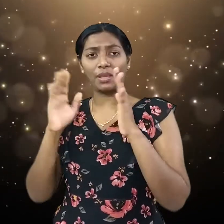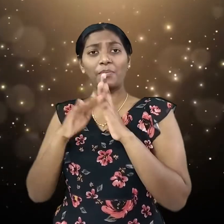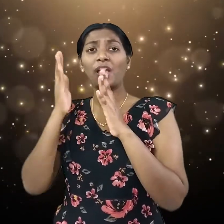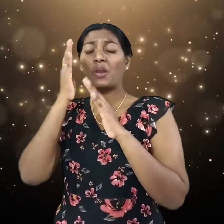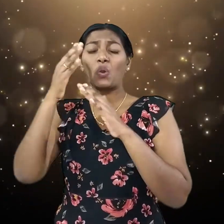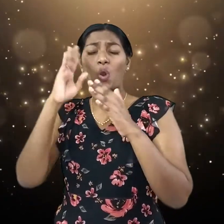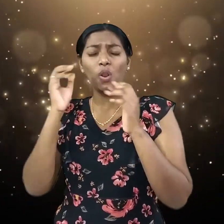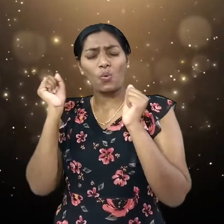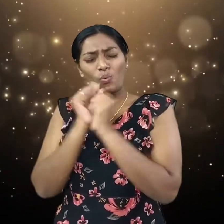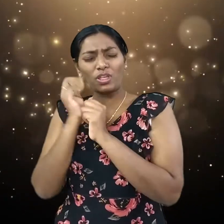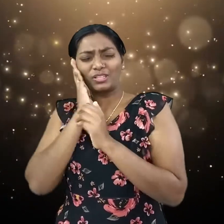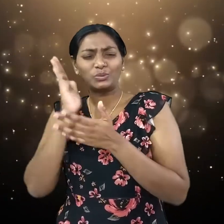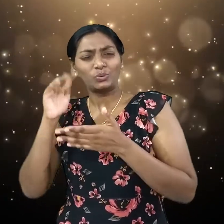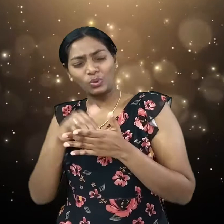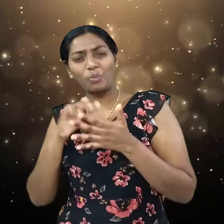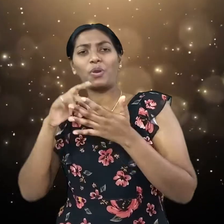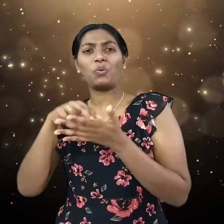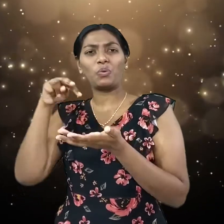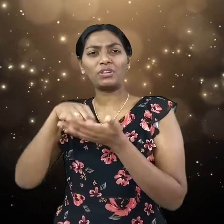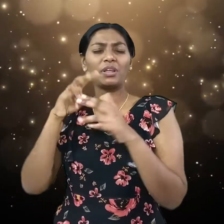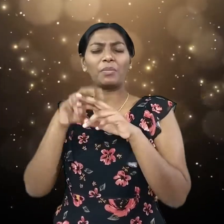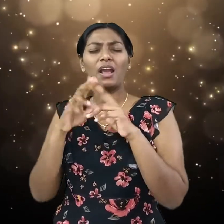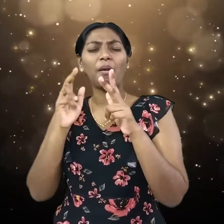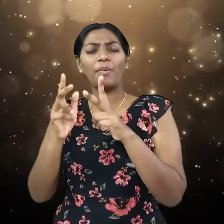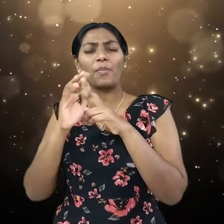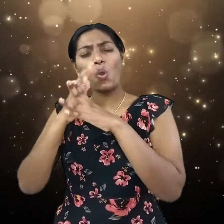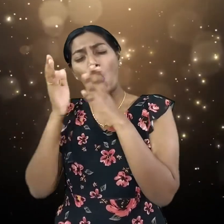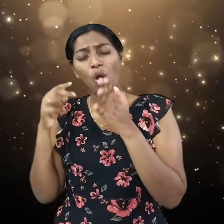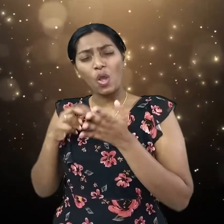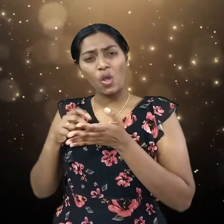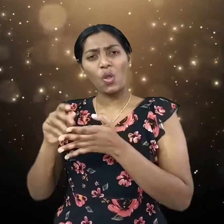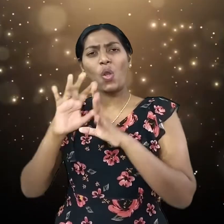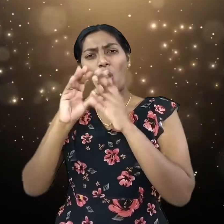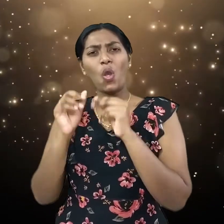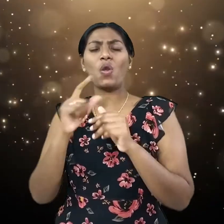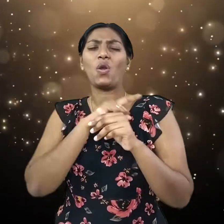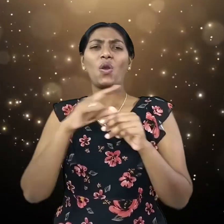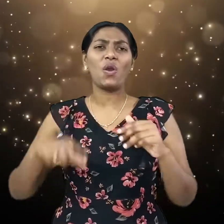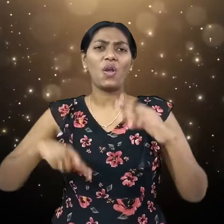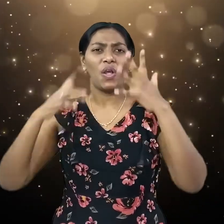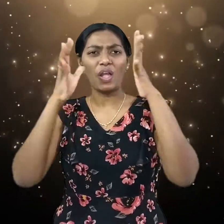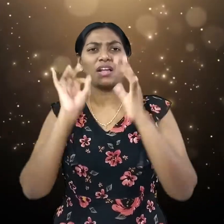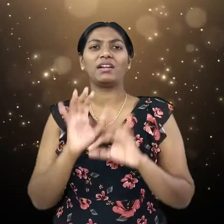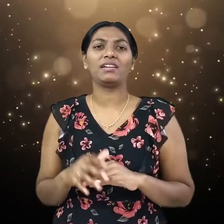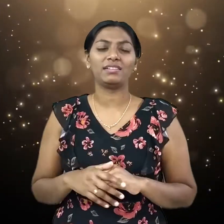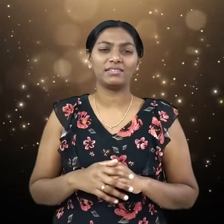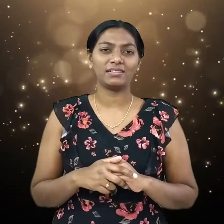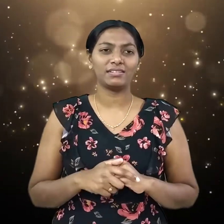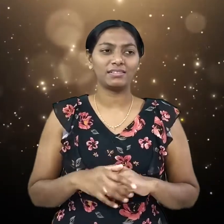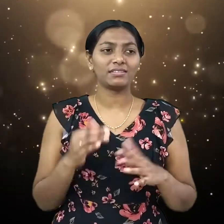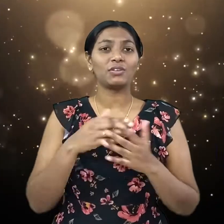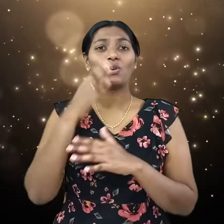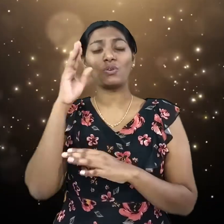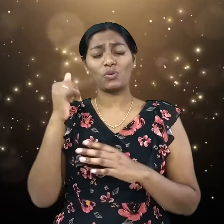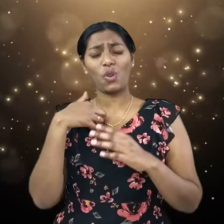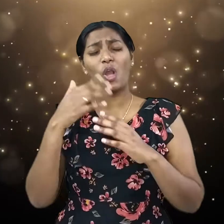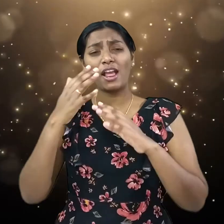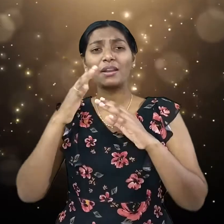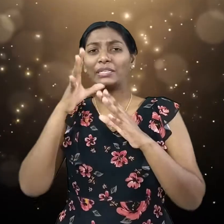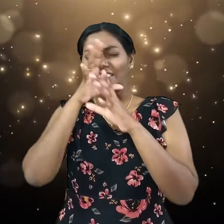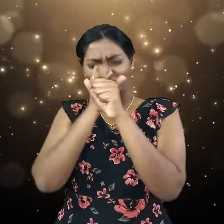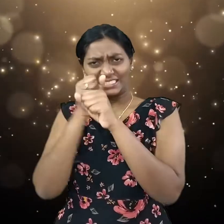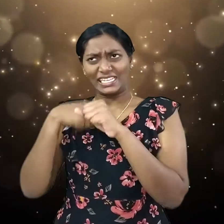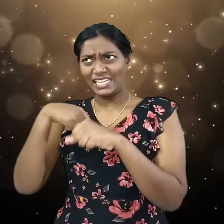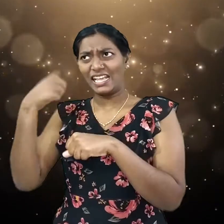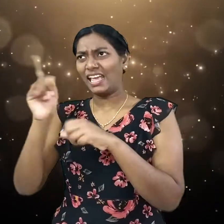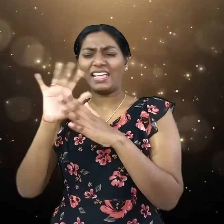लॉर्ड, हम उसके साथ सोते हैं, उठते हैं, बैठते हैं। प्रेज द लॉर्ड, हम उसमें चलते हैं। ग्लोरी, परमेश्वर